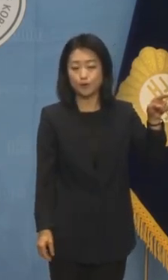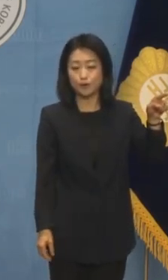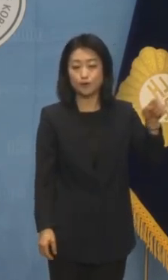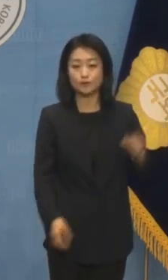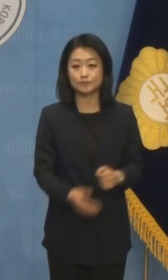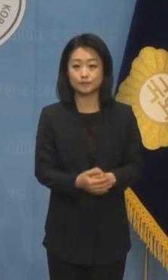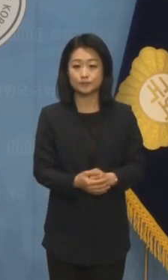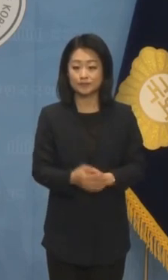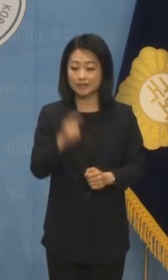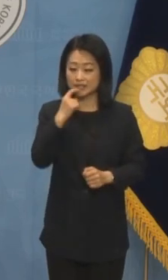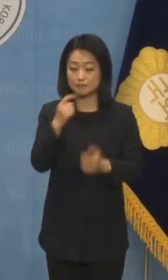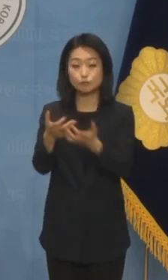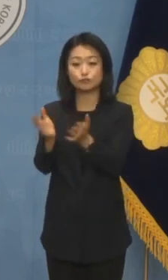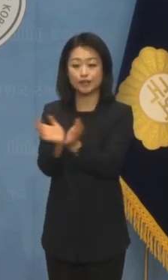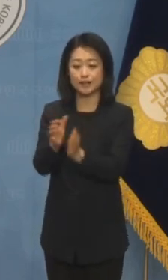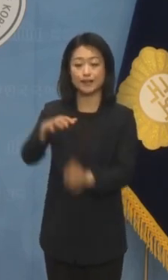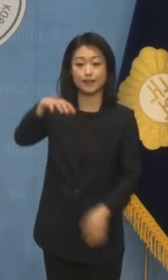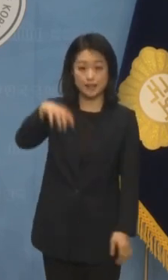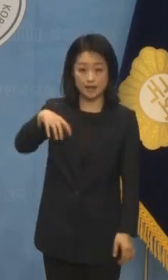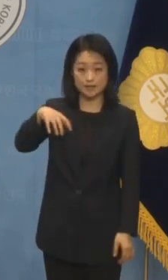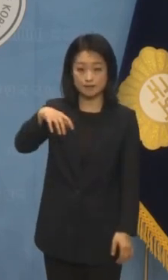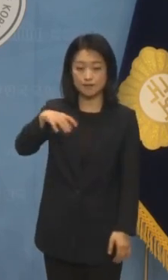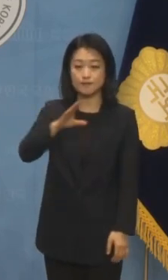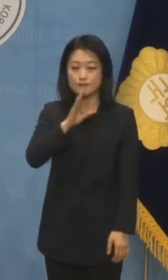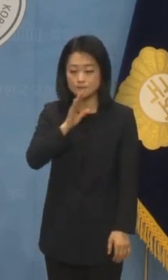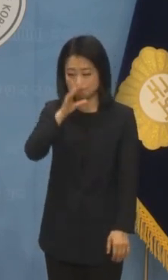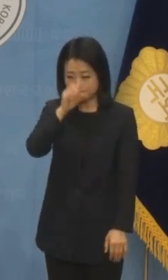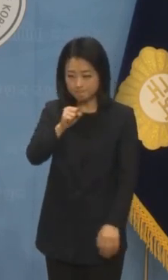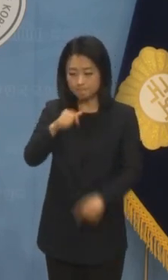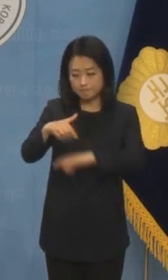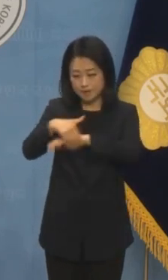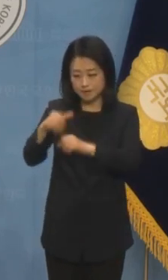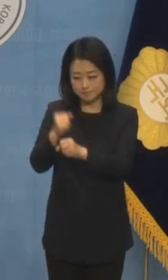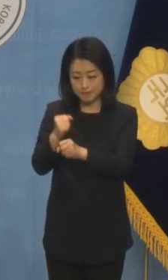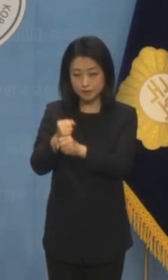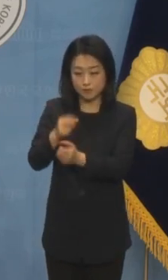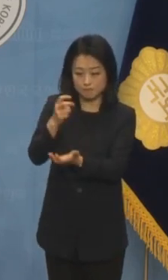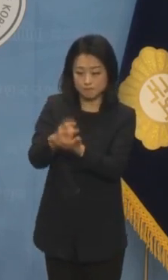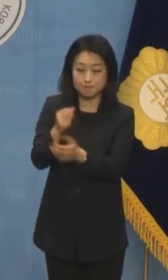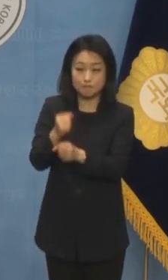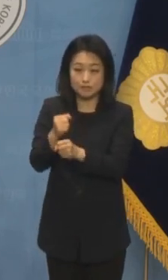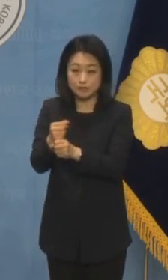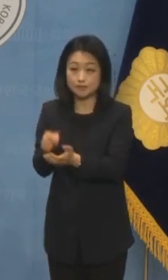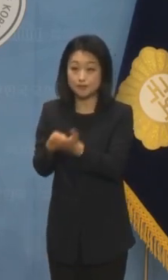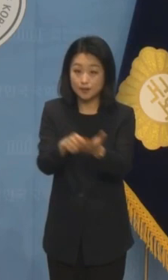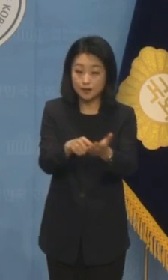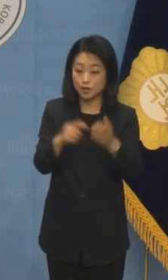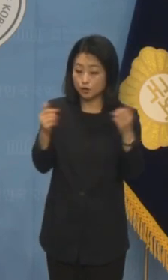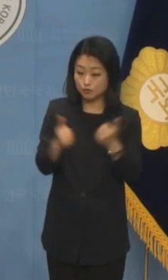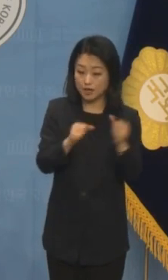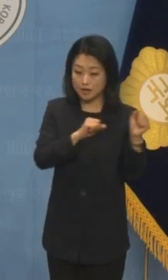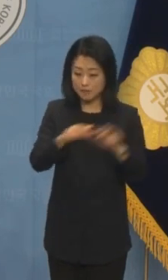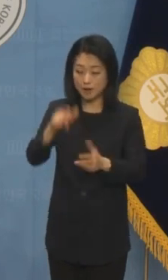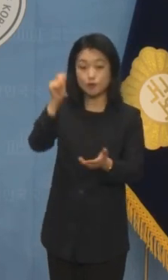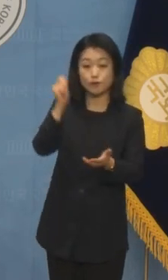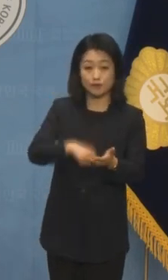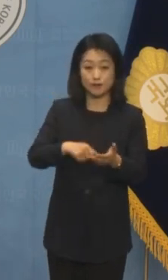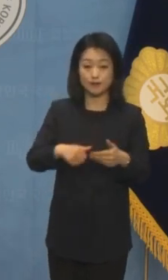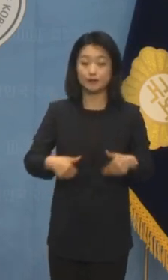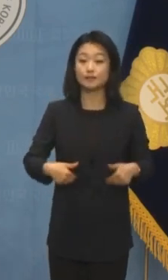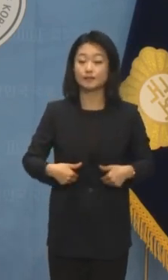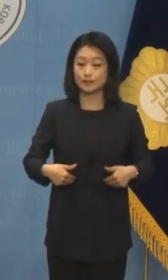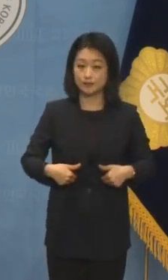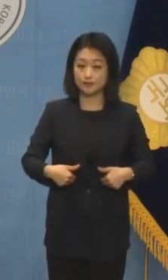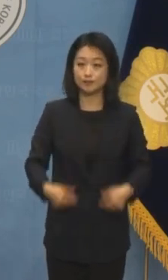수권 정당인 더불어민주당이 실효적인 정책으로 법안을 준비하고 국회는 신속하게 이를 관철해내야